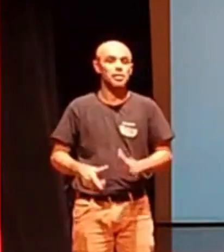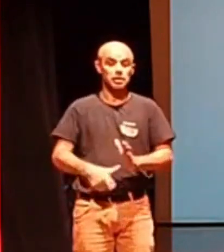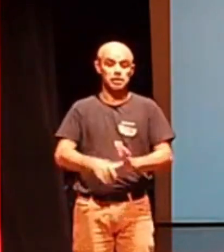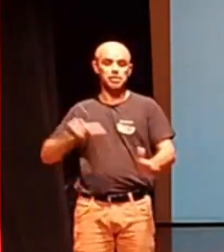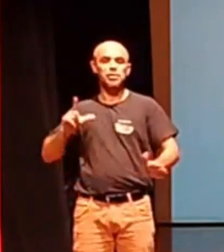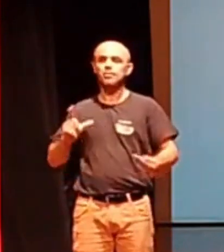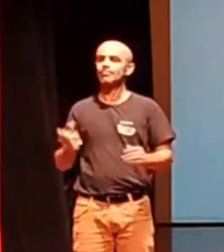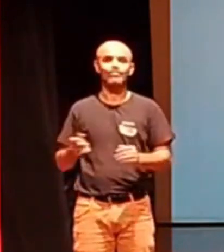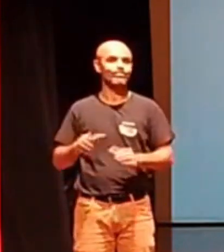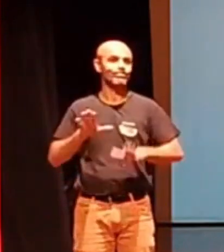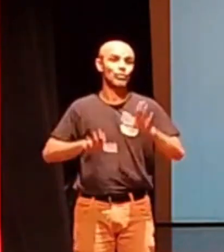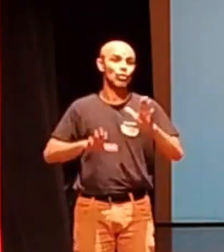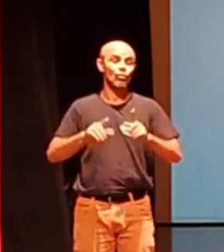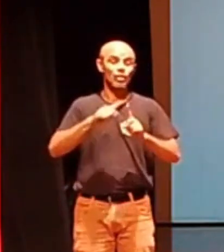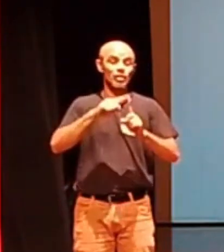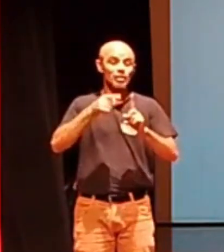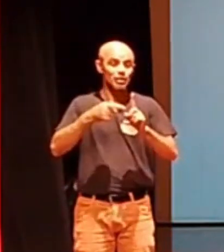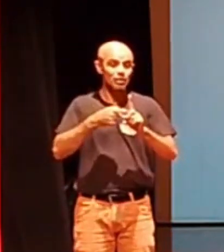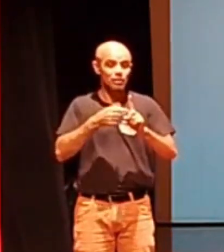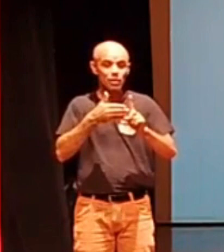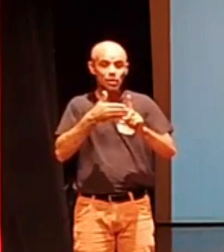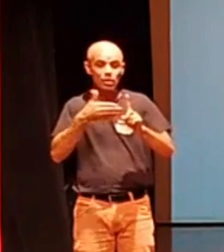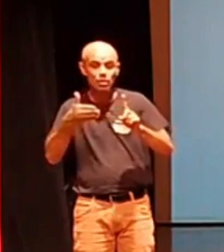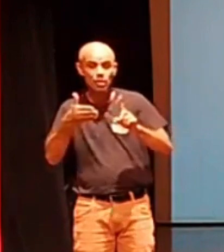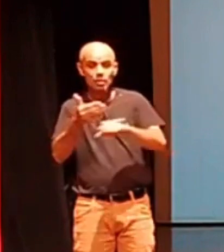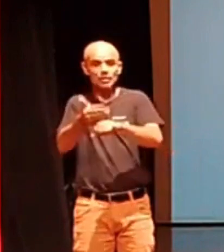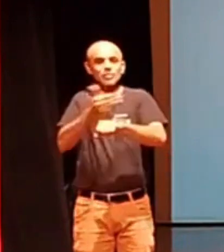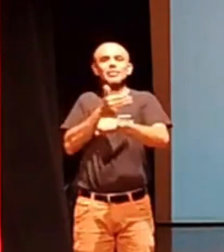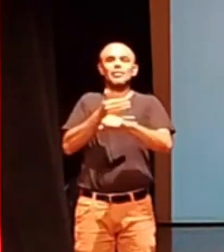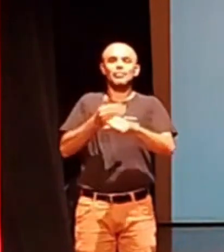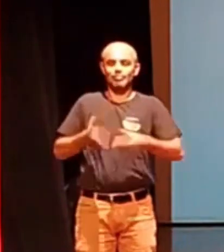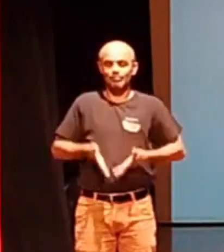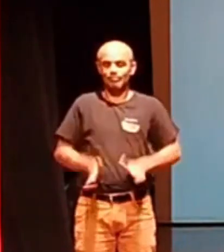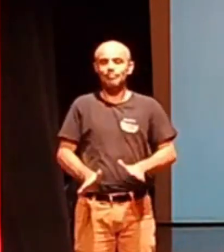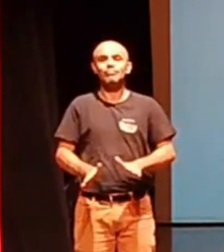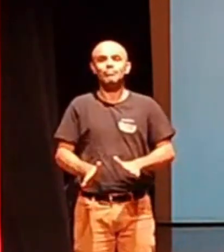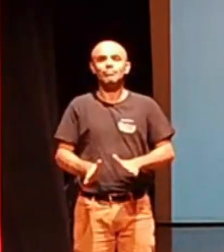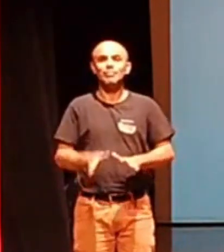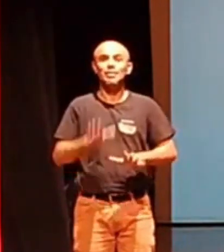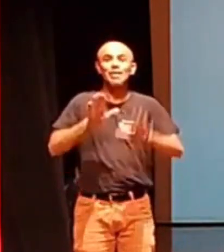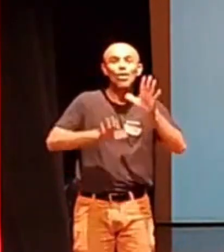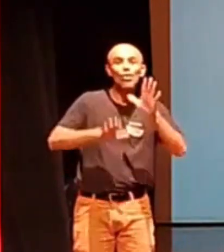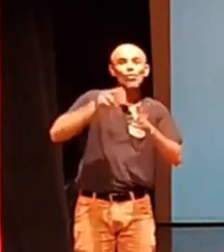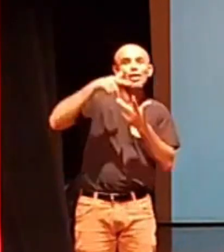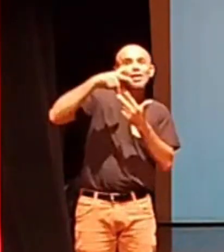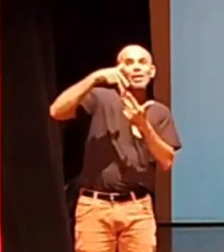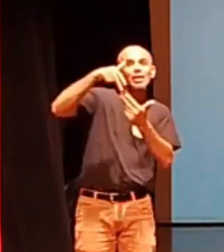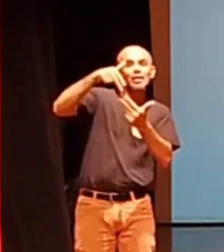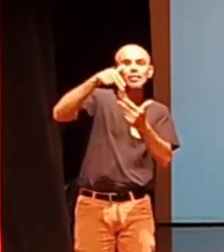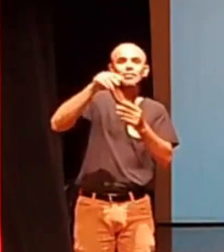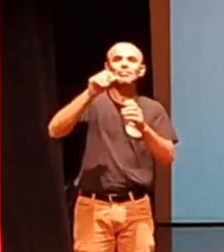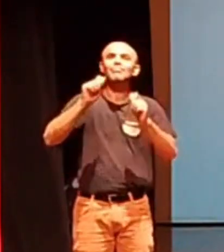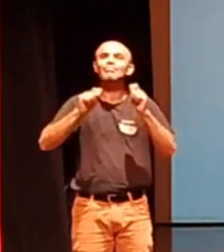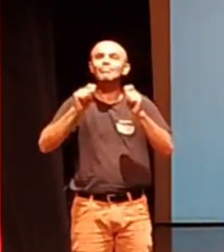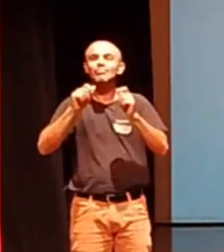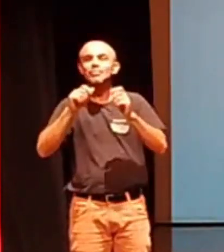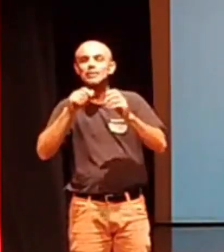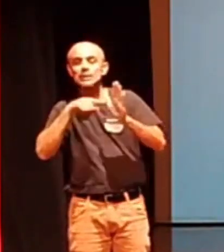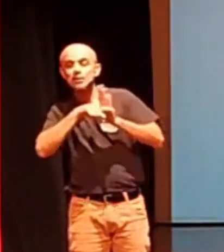Pode ter uma gestação em parto a termo, tá? Mas pela hipótese que eles tiveram, de repente, de verificarem nesses